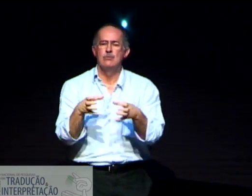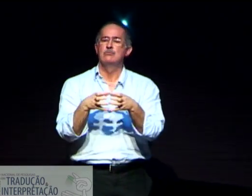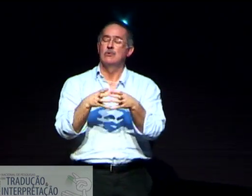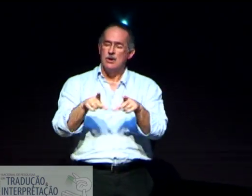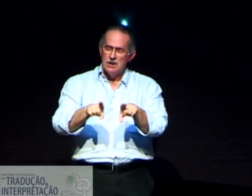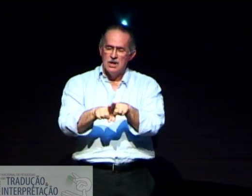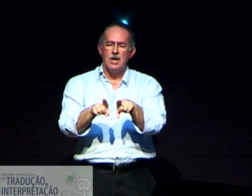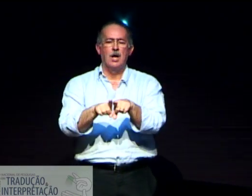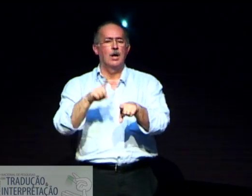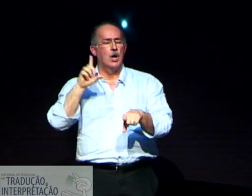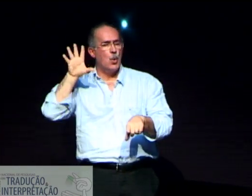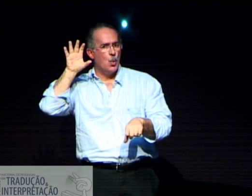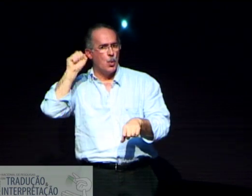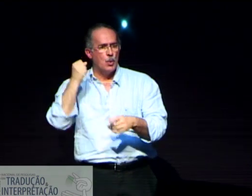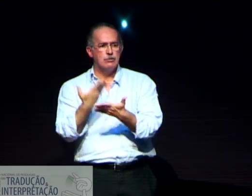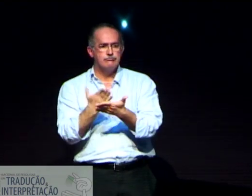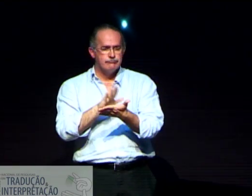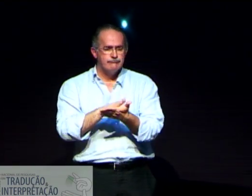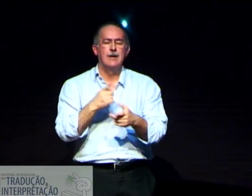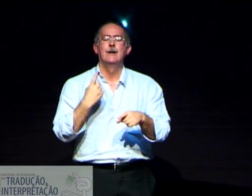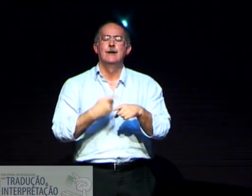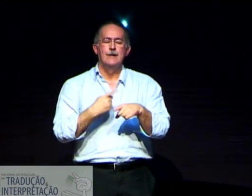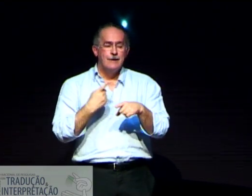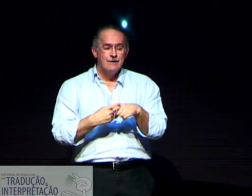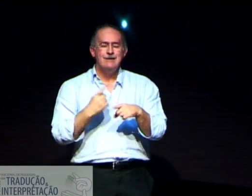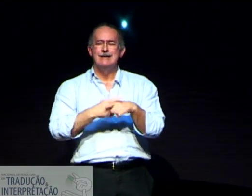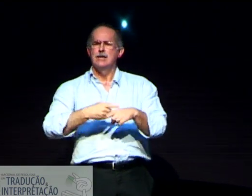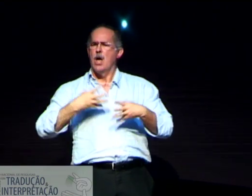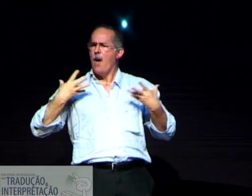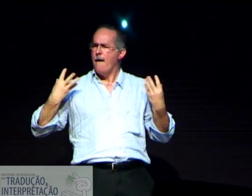Então, nós da comunidade surda e intérpretes também,